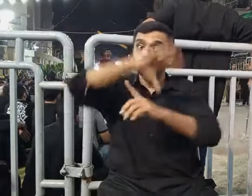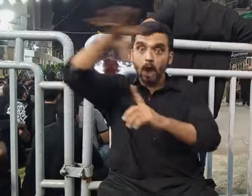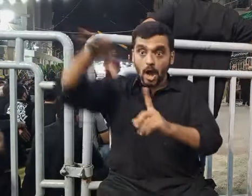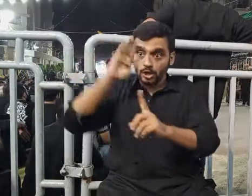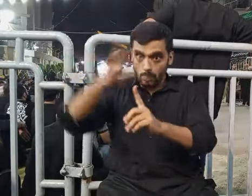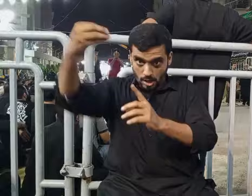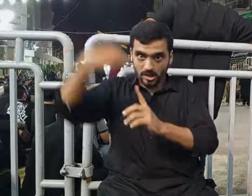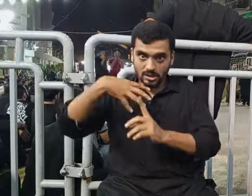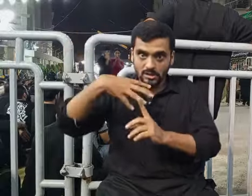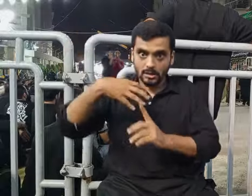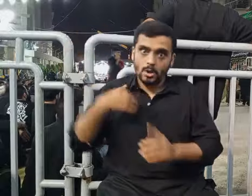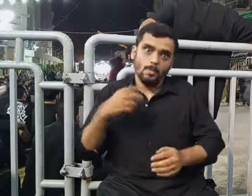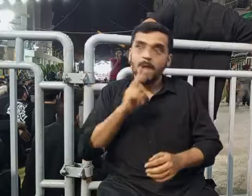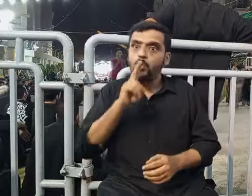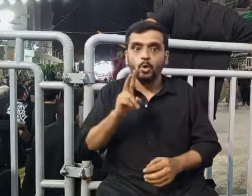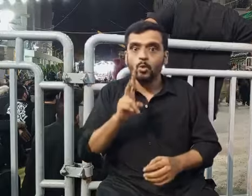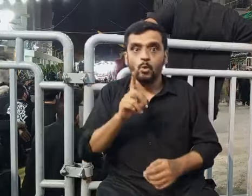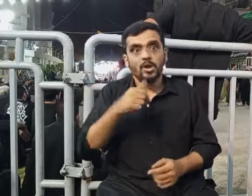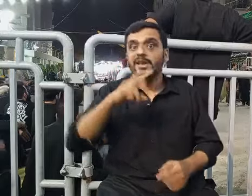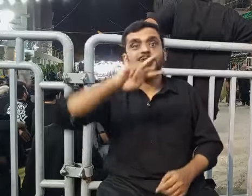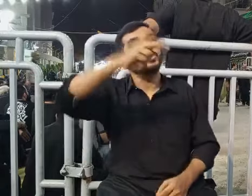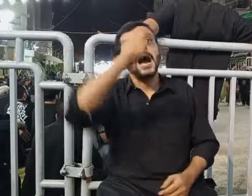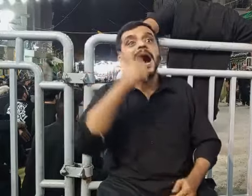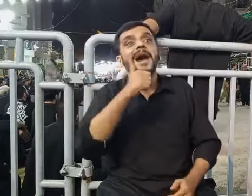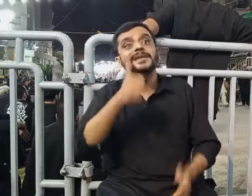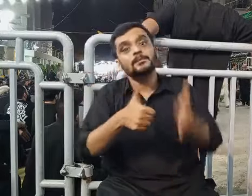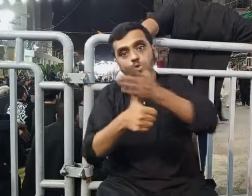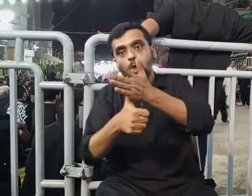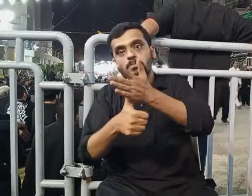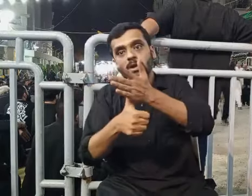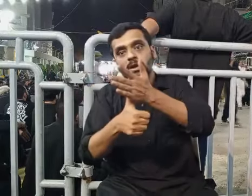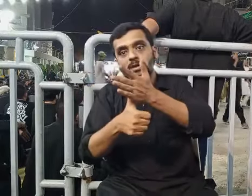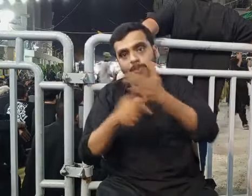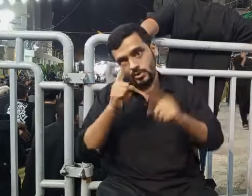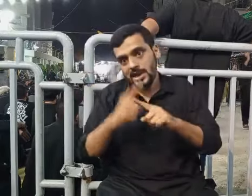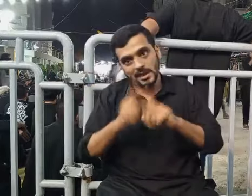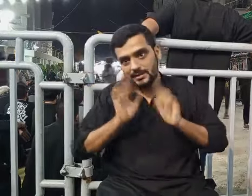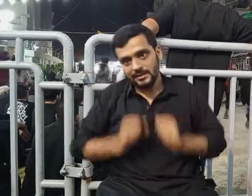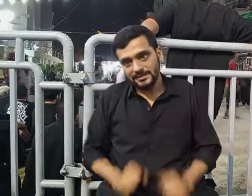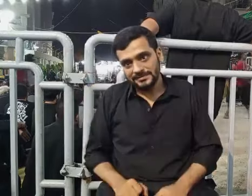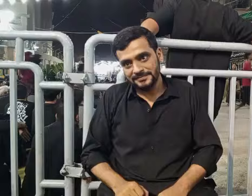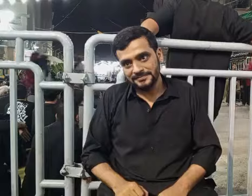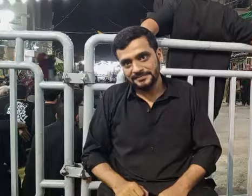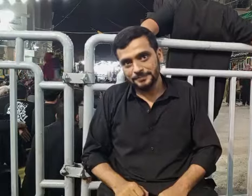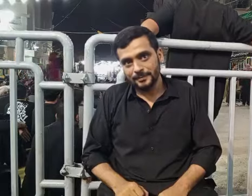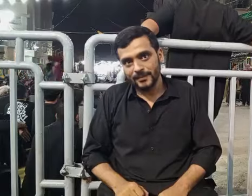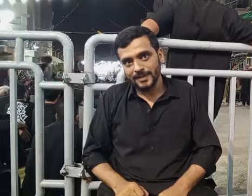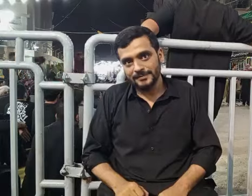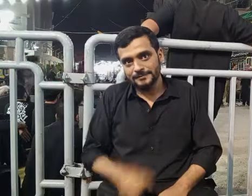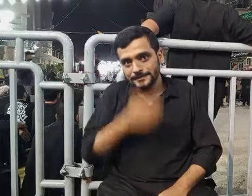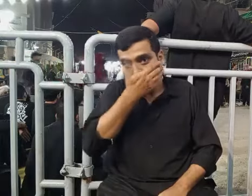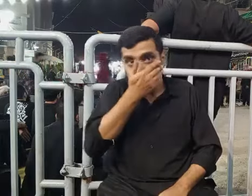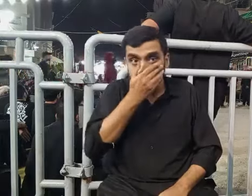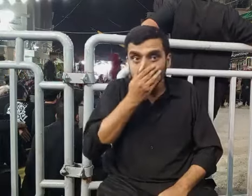یہ بات تھوڑی جگہ نبوت کے معاملے میں بھی اور امامت کے معاملے میں اس میں یعنی فرض کیجیے کہ آپ پہنچے انشاءاللہ کوئی امام کی